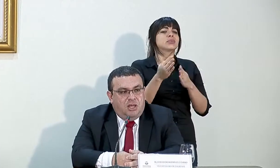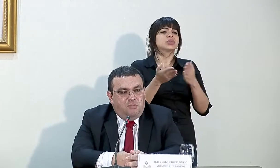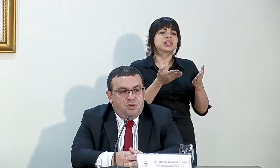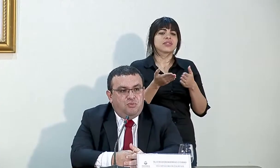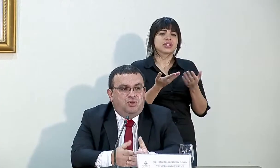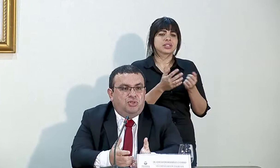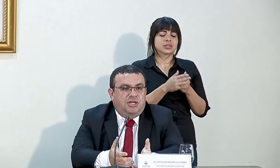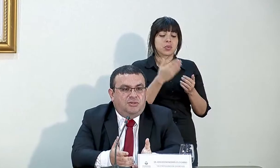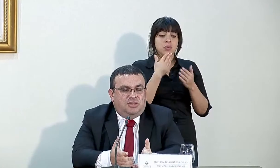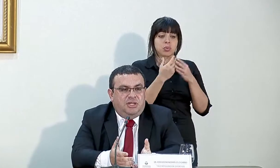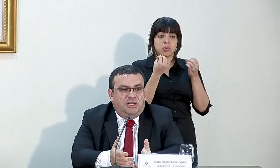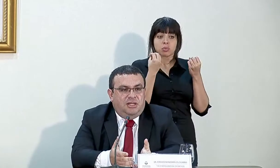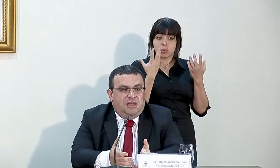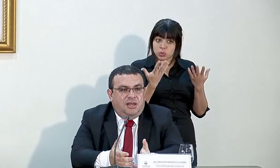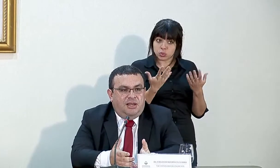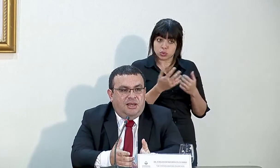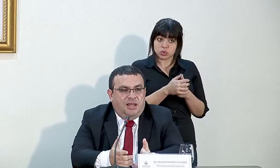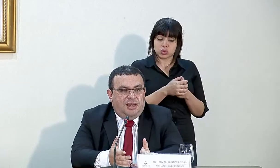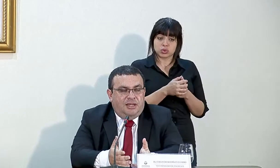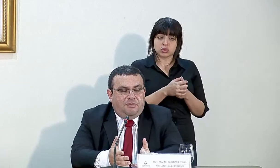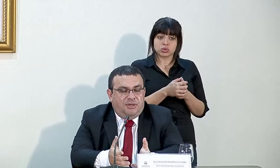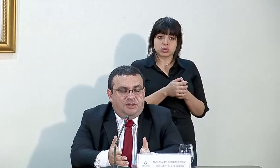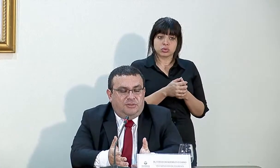servicios? Bueno, muchos de los